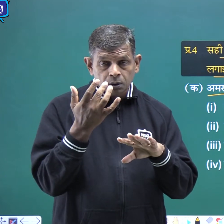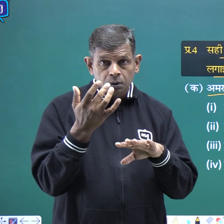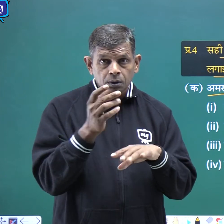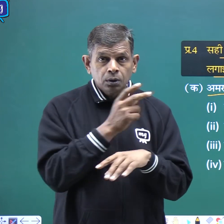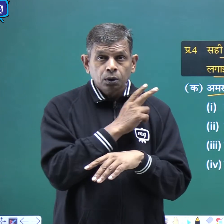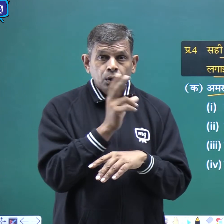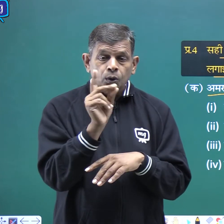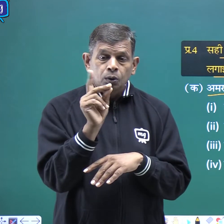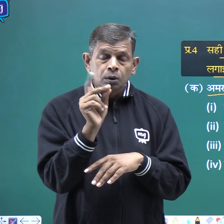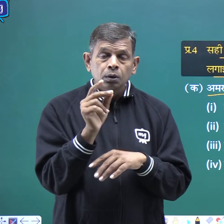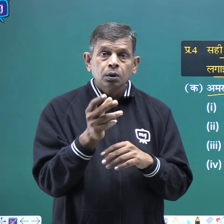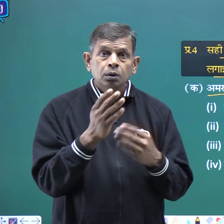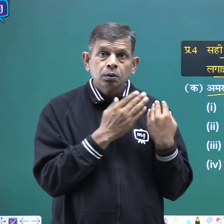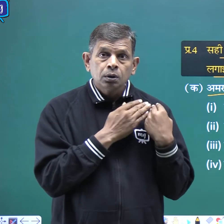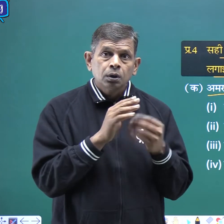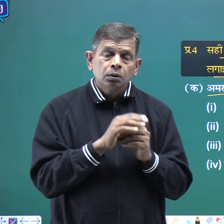परजीविका उदाहरण है।